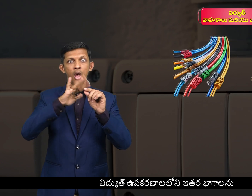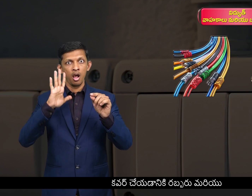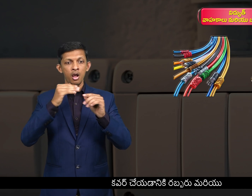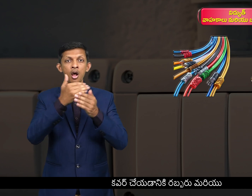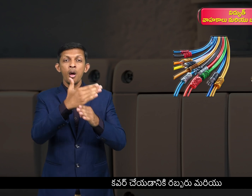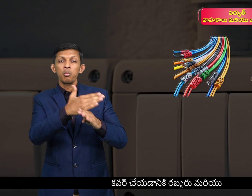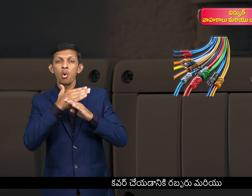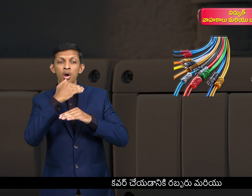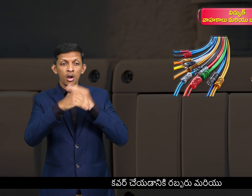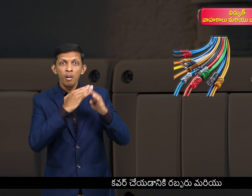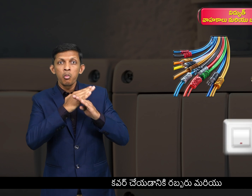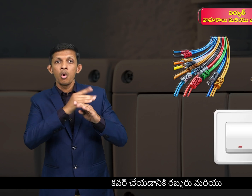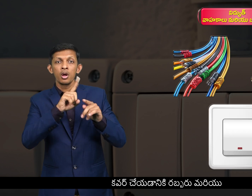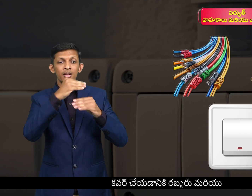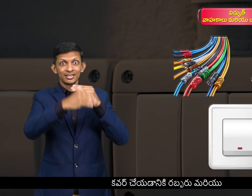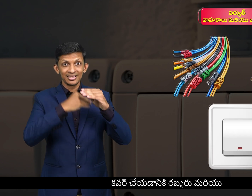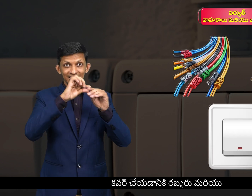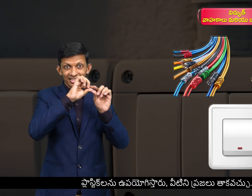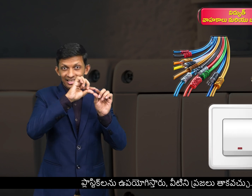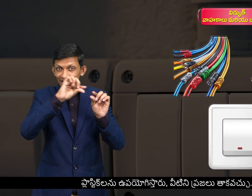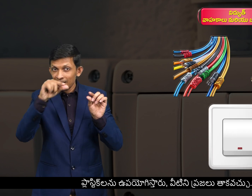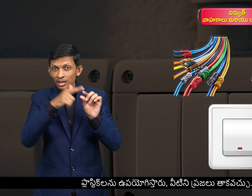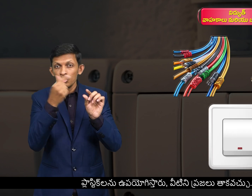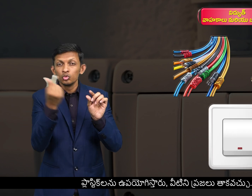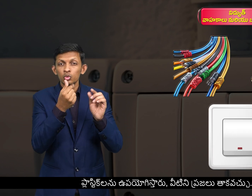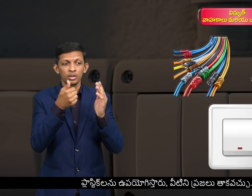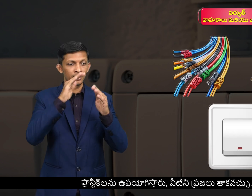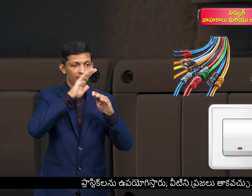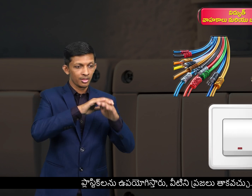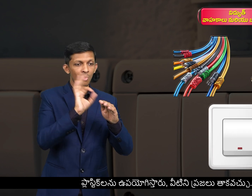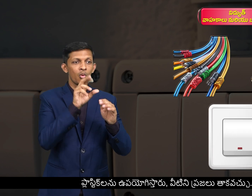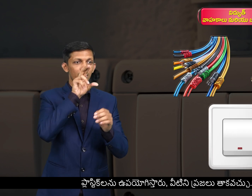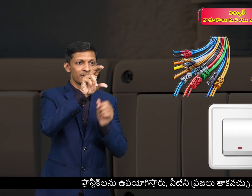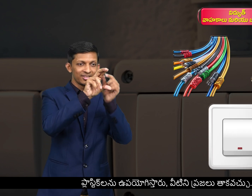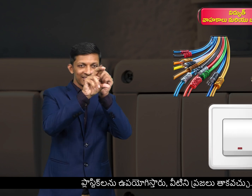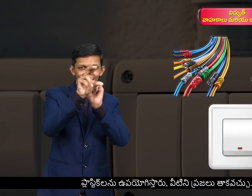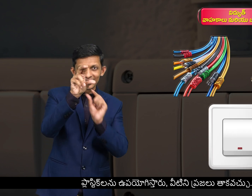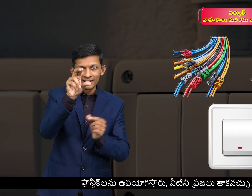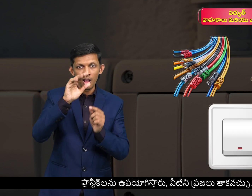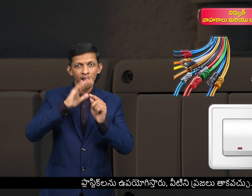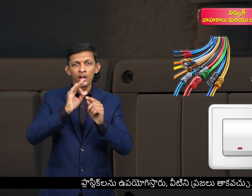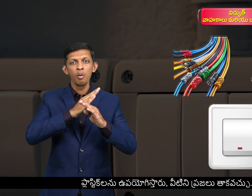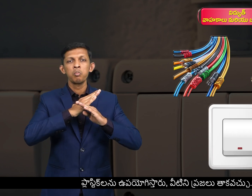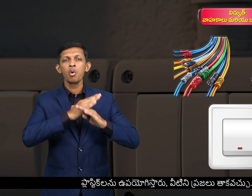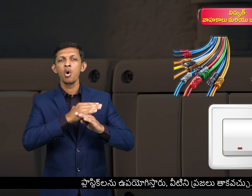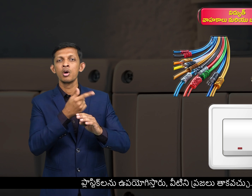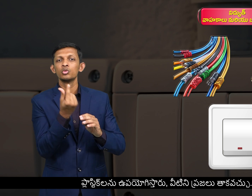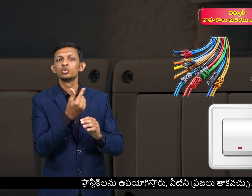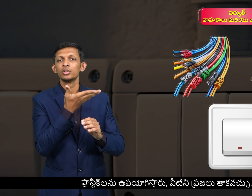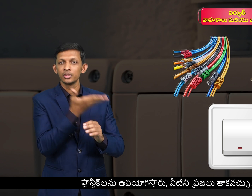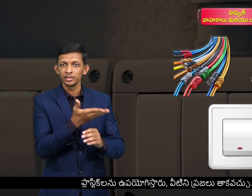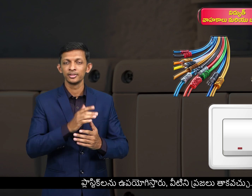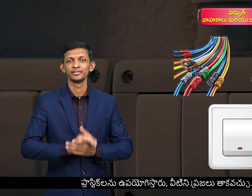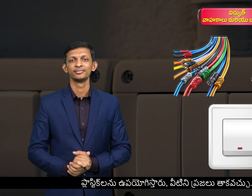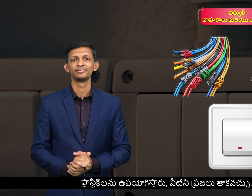భాగాలను కవర్ చేయడానికి రబ్బరు మరియు ప్లాస్టిక్లను ఉపయోగిస్తారు. వీటిని ప్రజలు తాకవచ్చు.